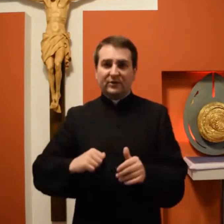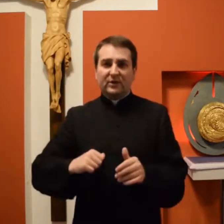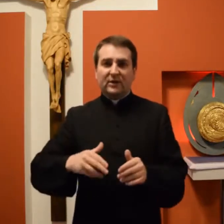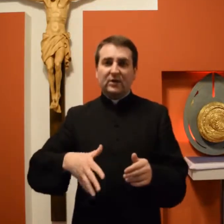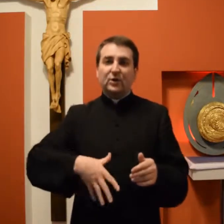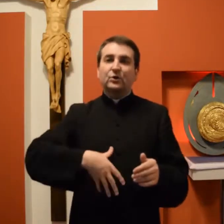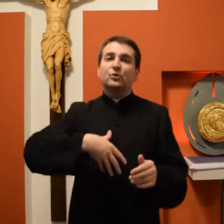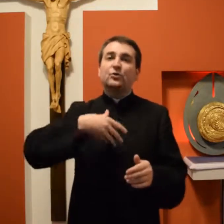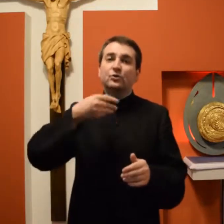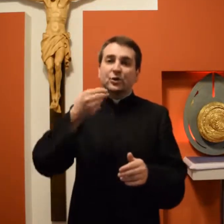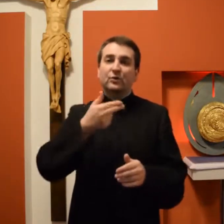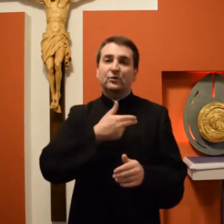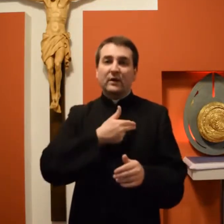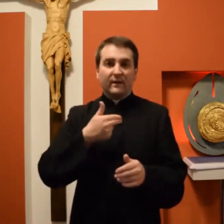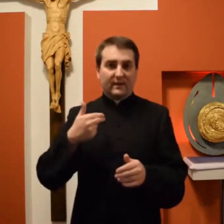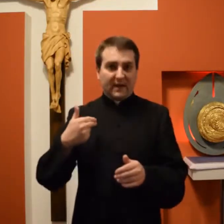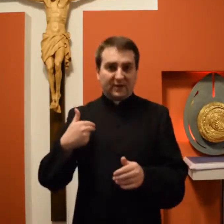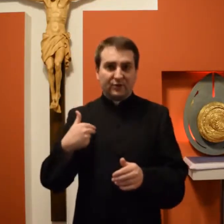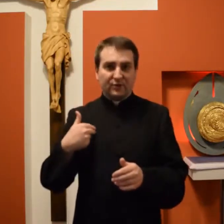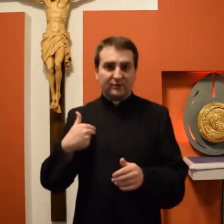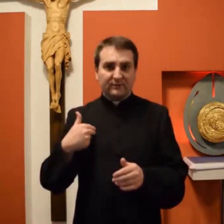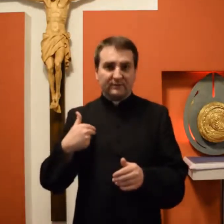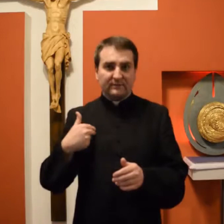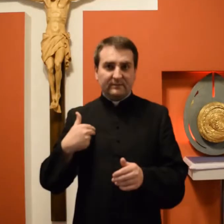się duszą naszą.